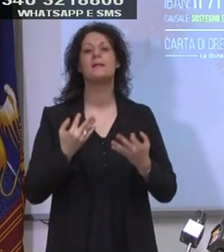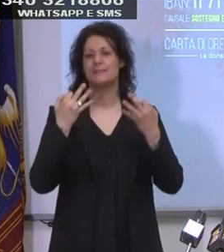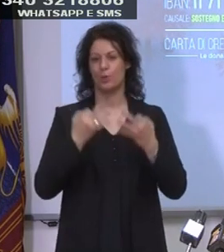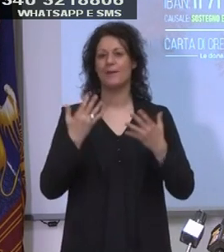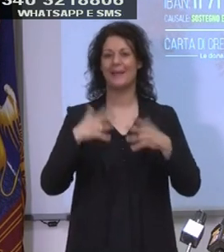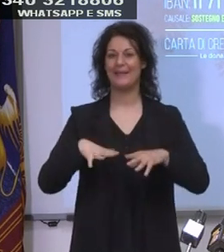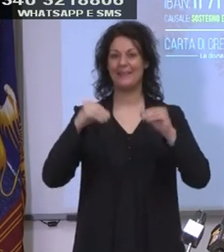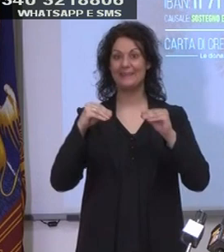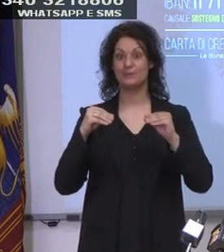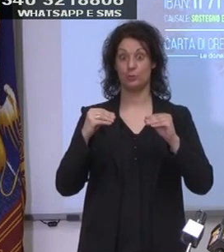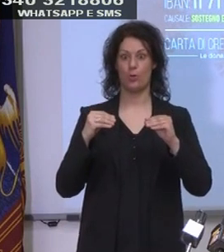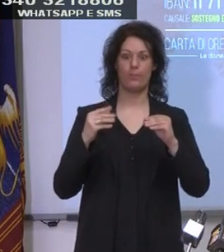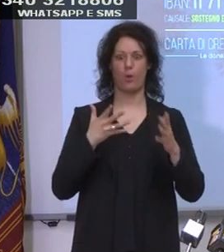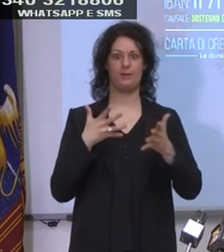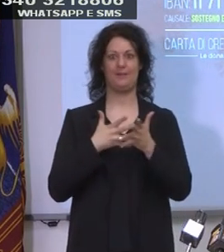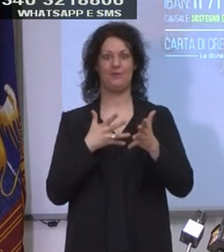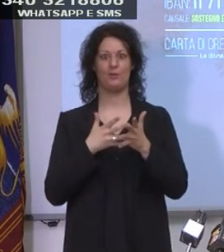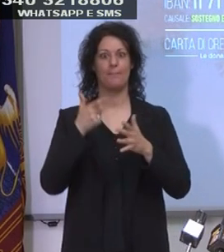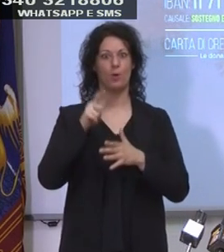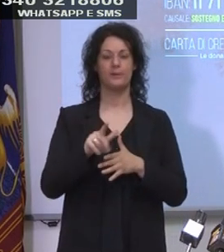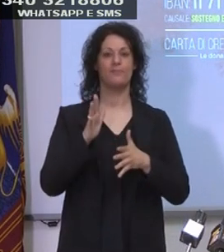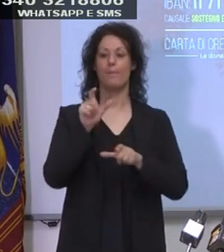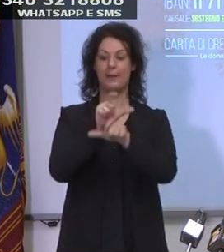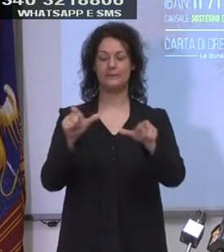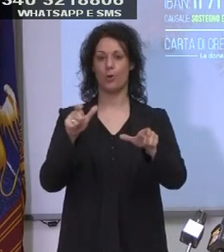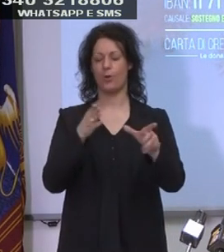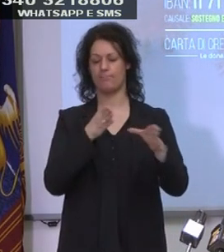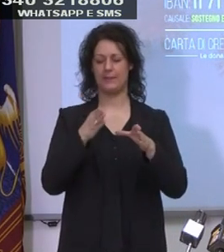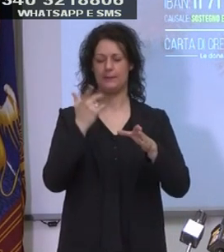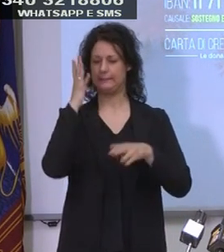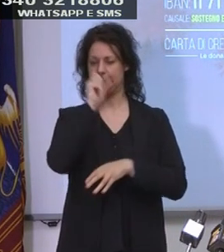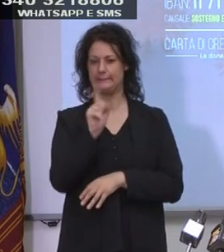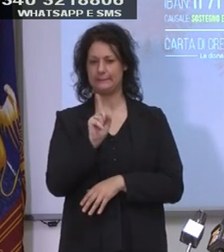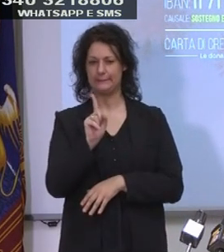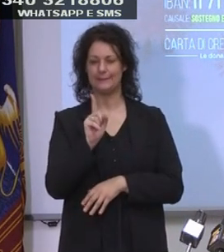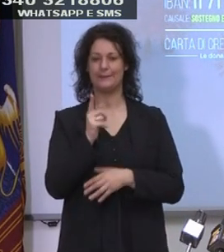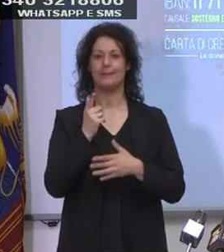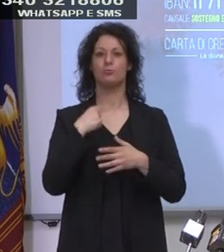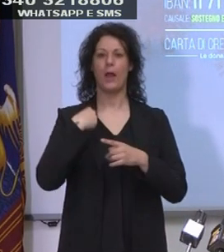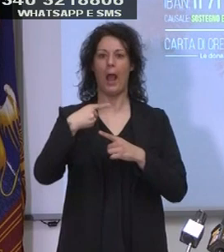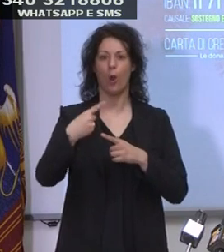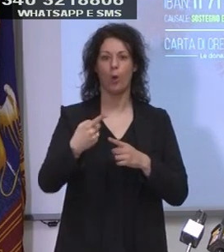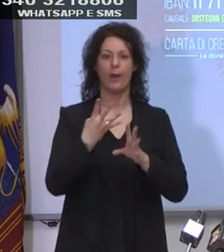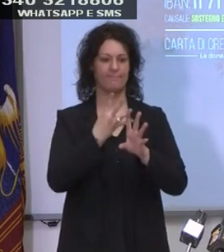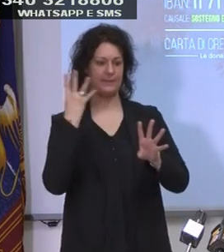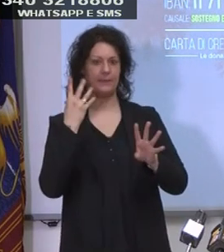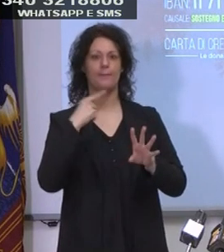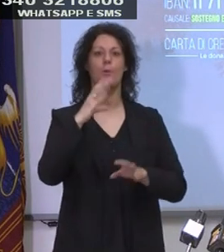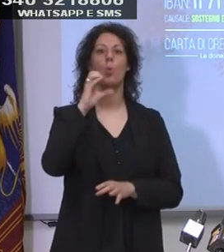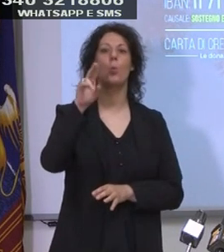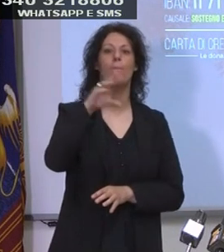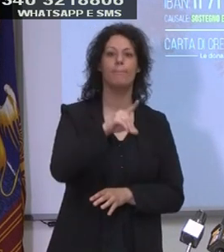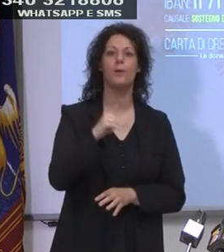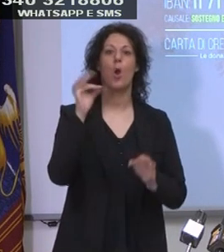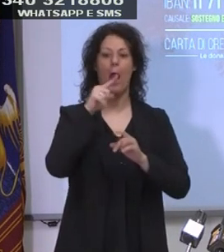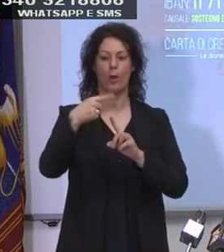un po' più critici, anche perché come adesso la gente non aveva ben capito, interpretato, quindi avevamo le file al CUP piuttosto che ai centri